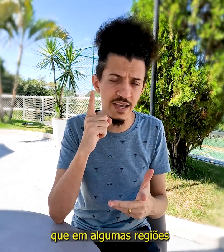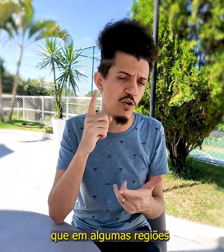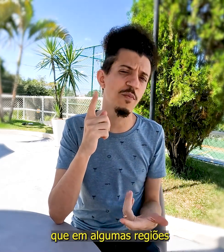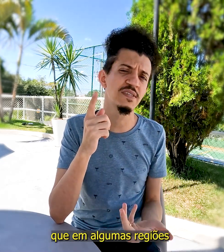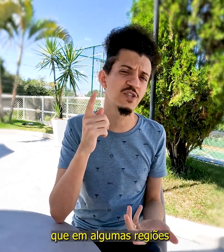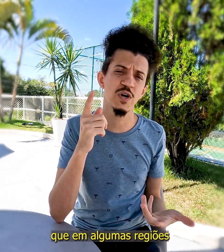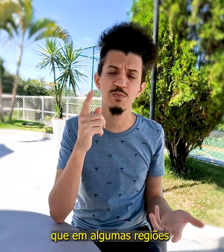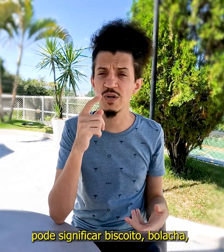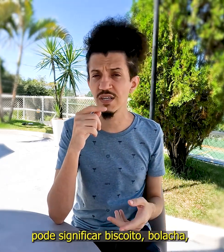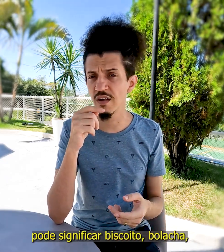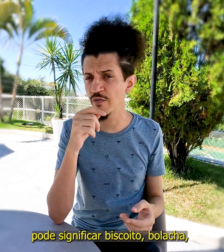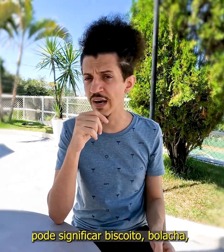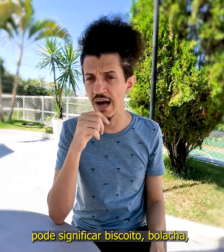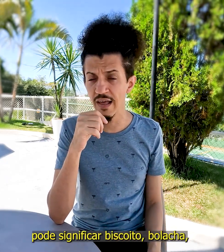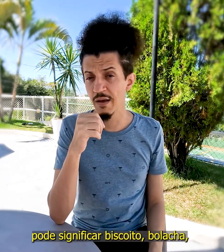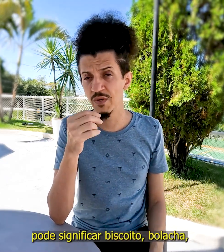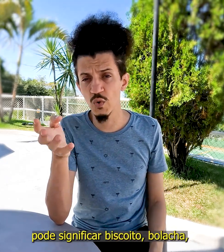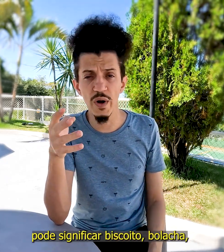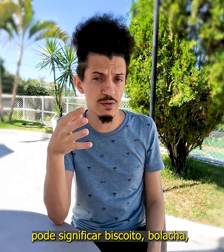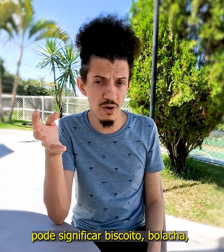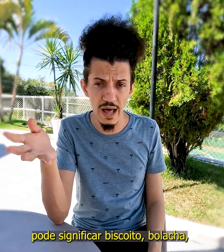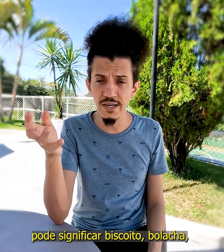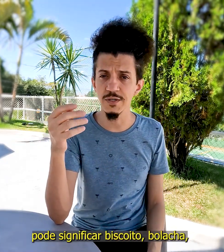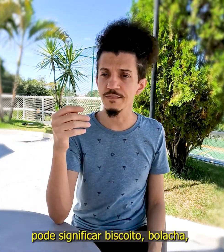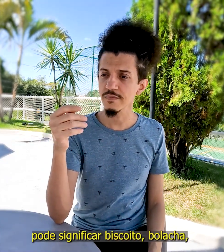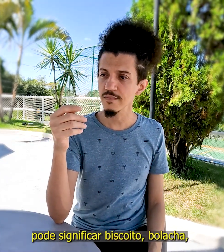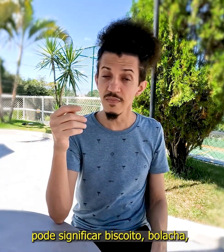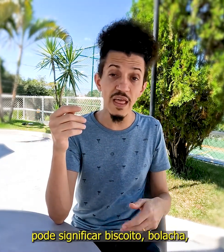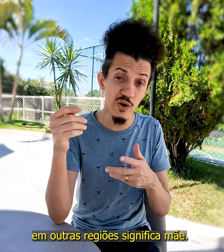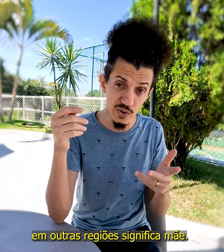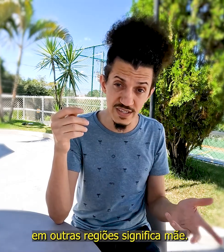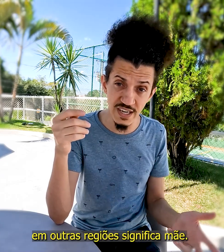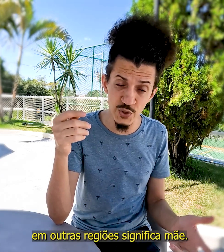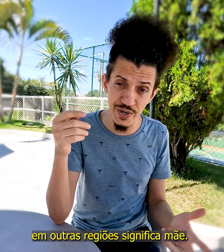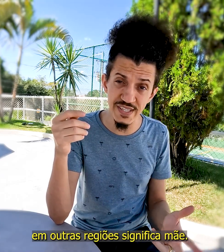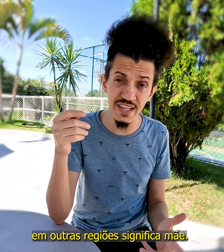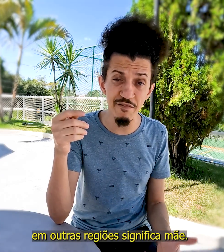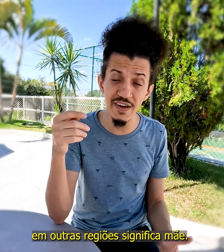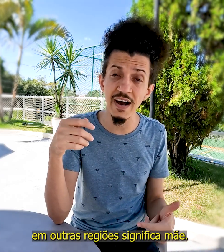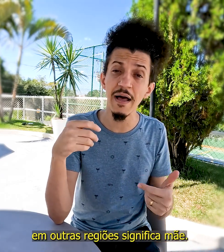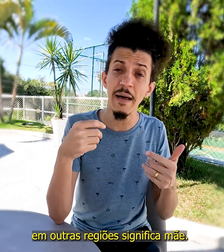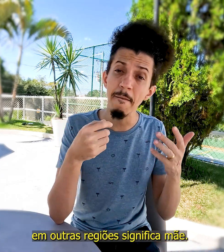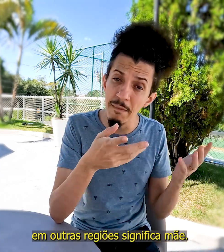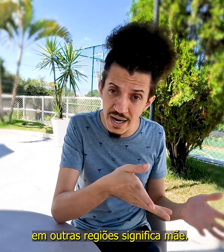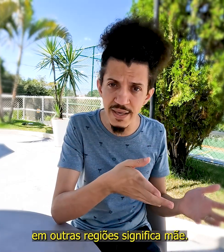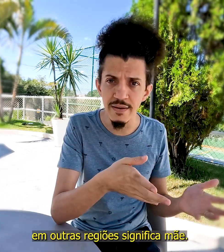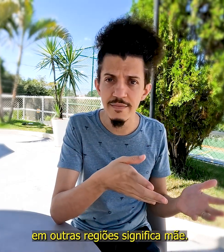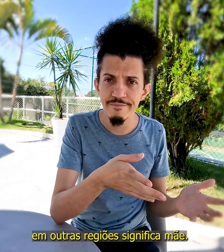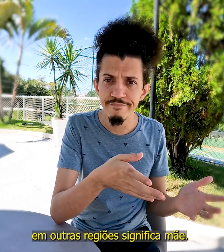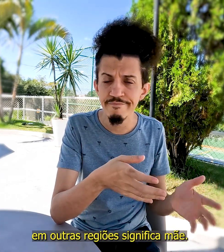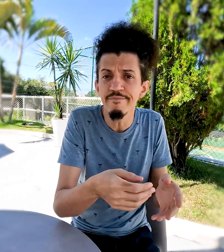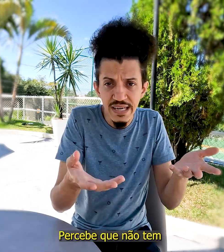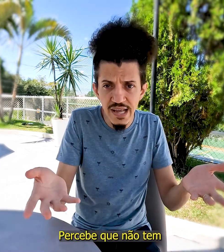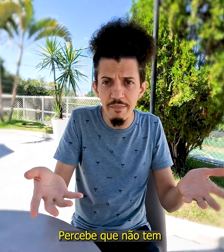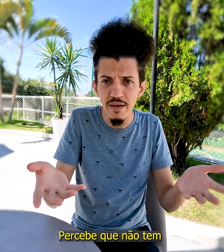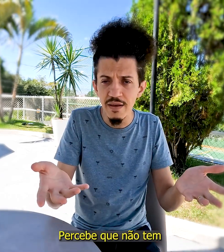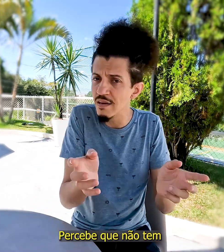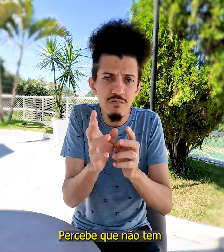que em algumas regiões pode significar biscoito, bolacha, em outras regiões significa mãe. Percebe que não